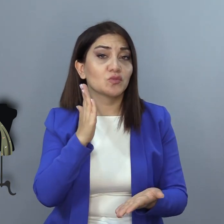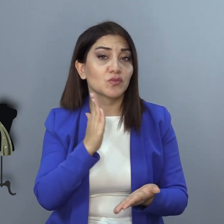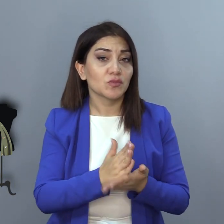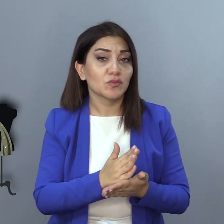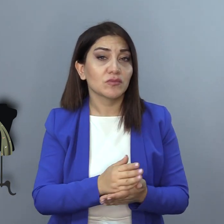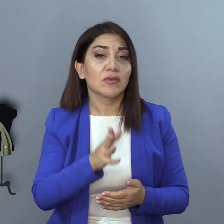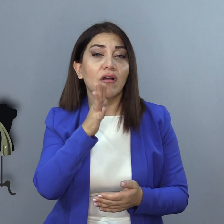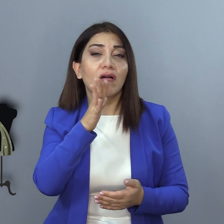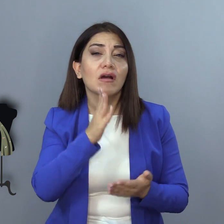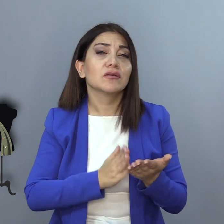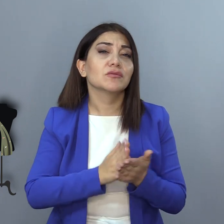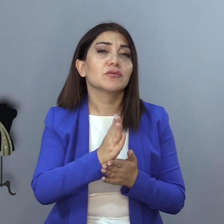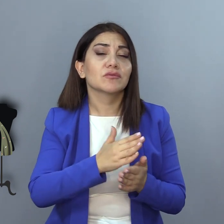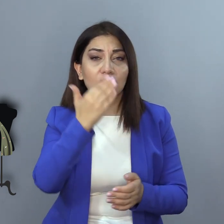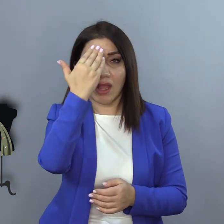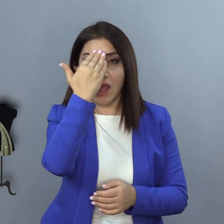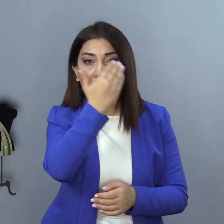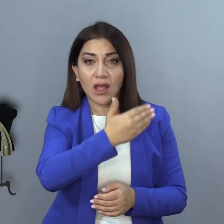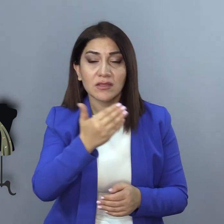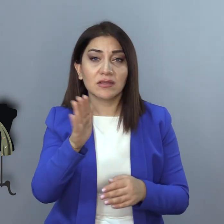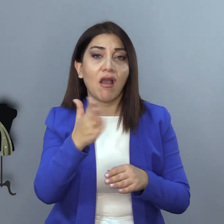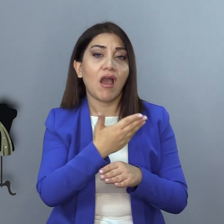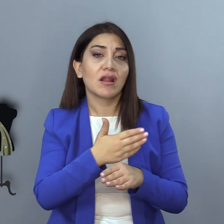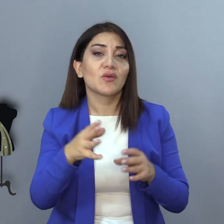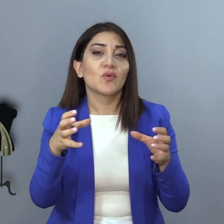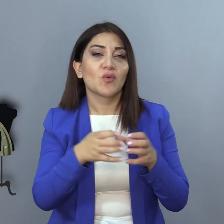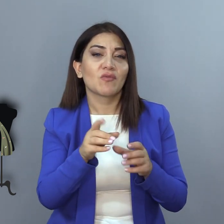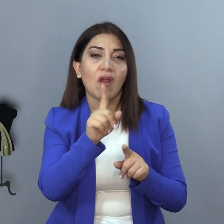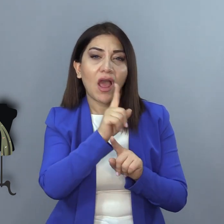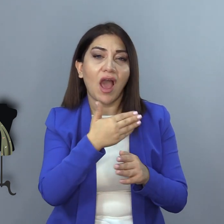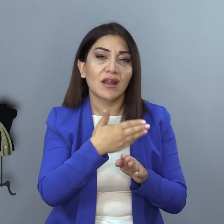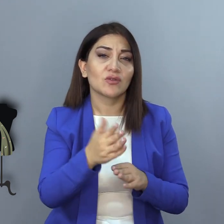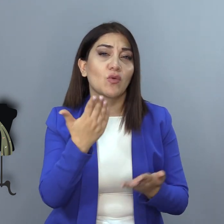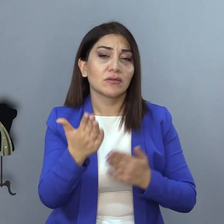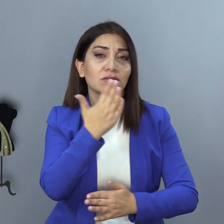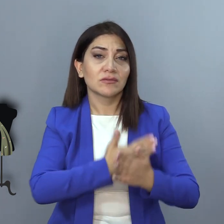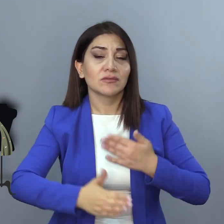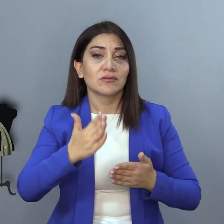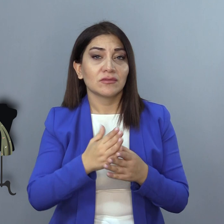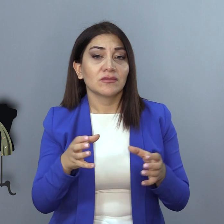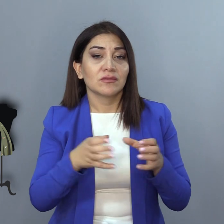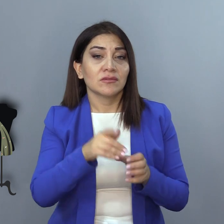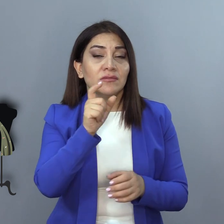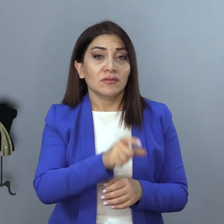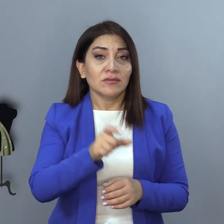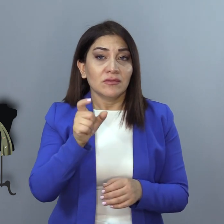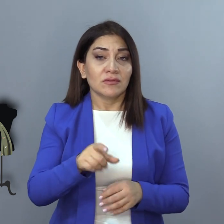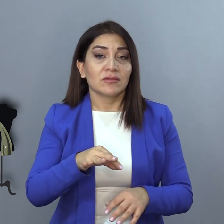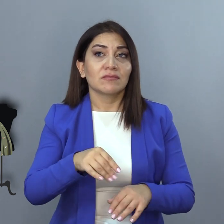հալուրամյակներ շահունակ հասարակությունից առանցնացվող խմբերը, ինչպիսիք են հաշմանդամություն ունեցող մարդիկ, իրենց մաշկի վրայն